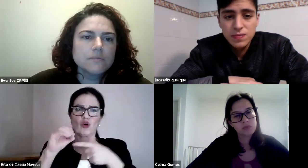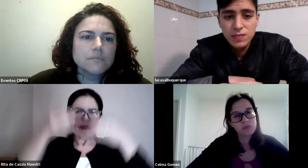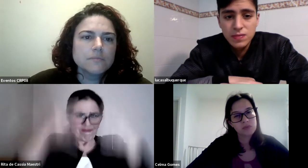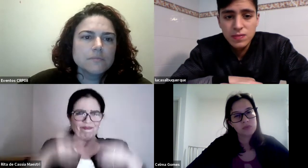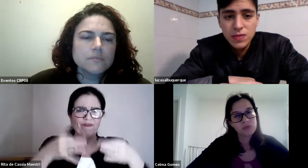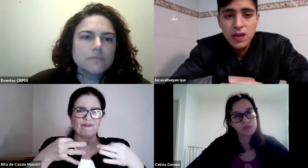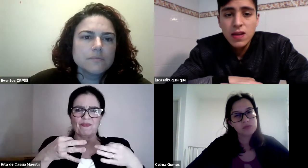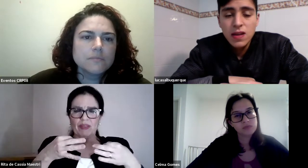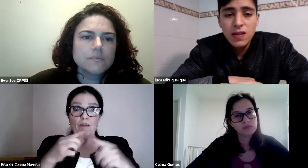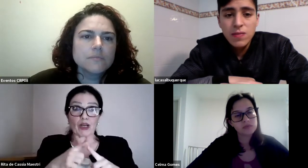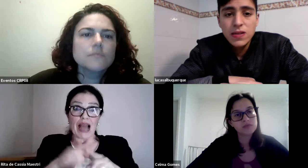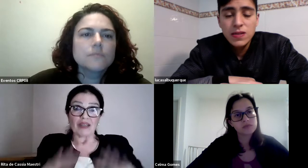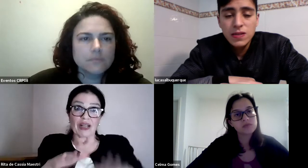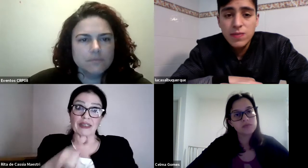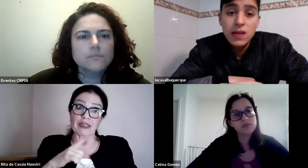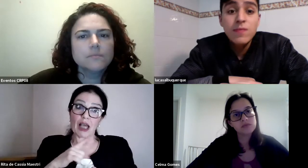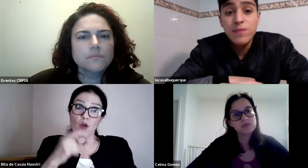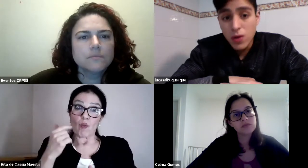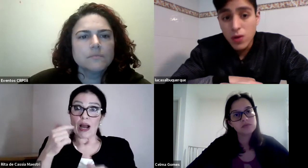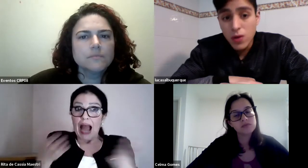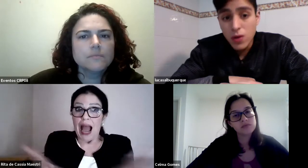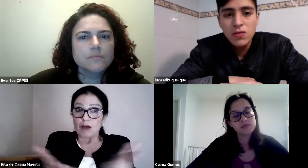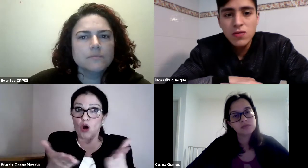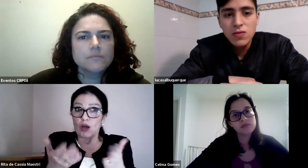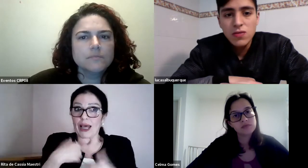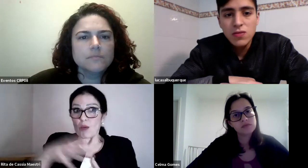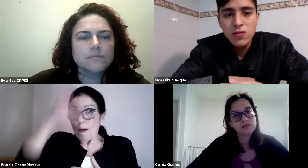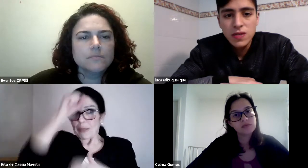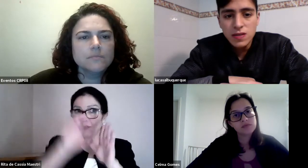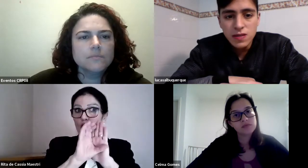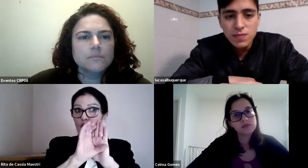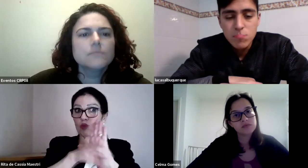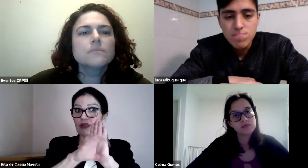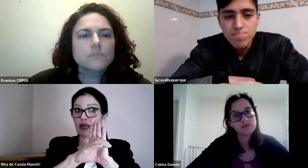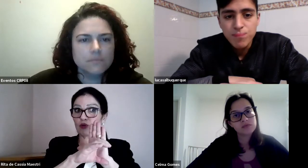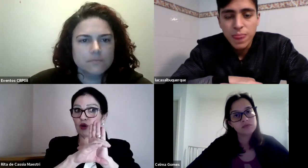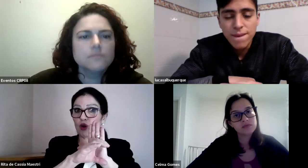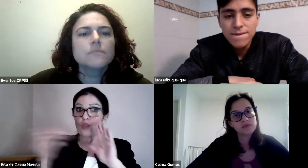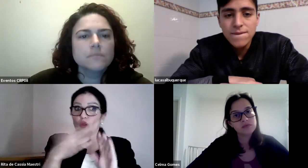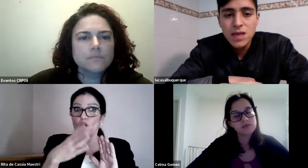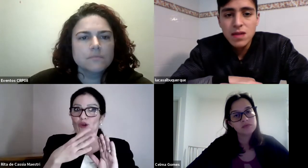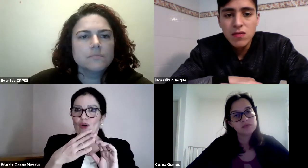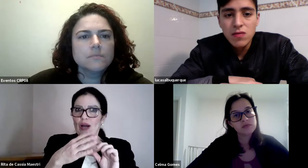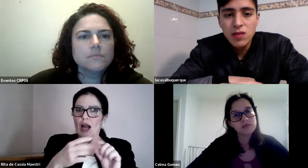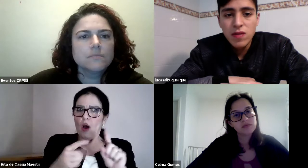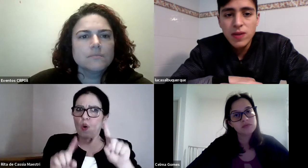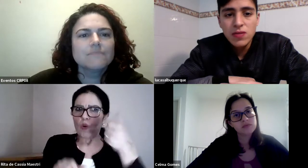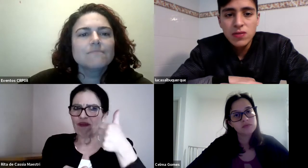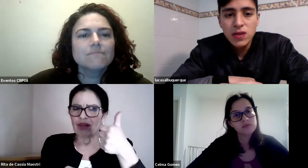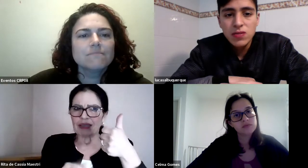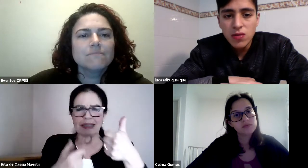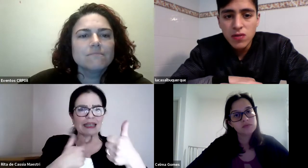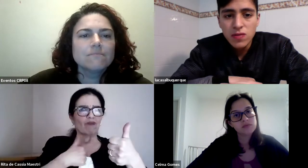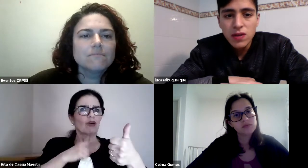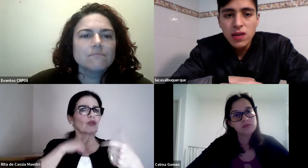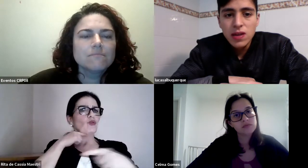Isso. Então, é preciso, para que possa aprender o conceito de forma precisa. Então, quando eu vou aprender um